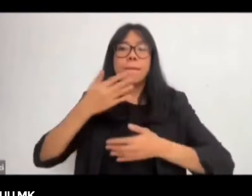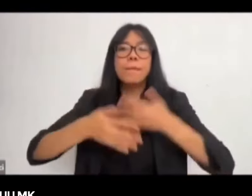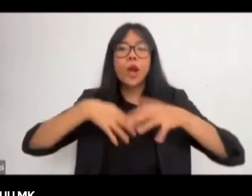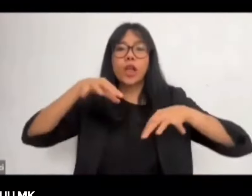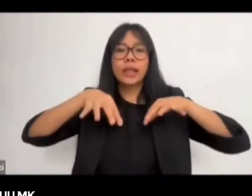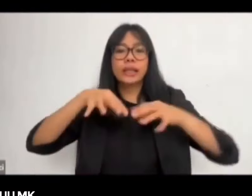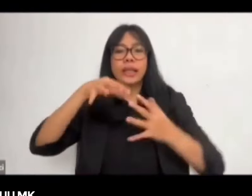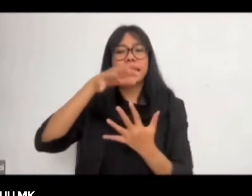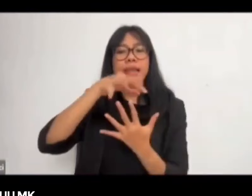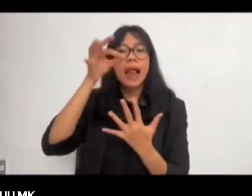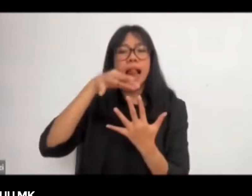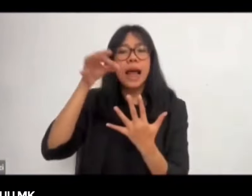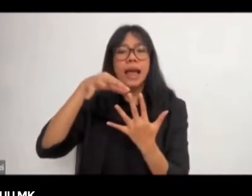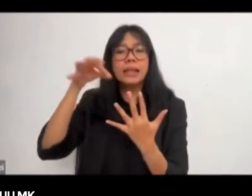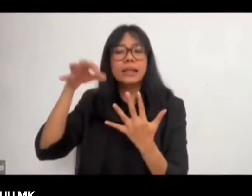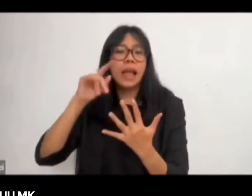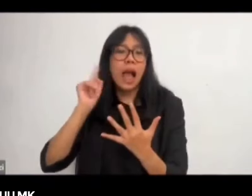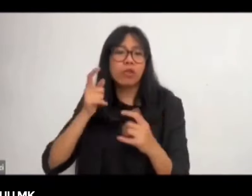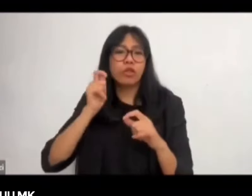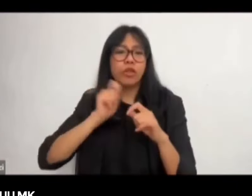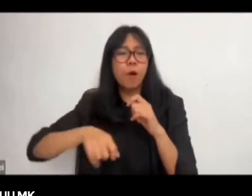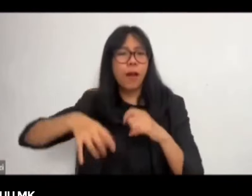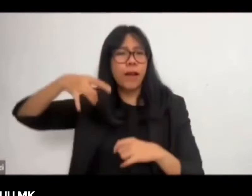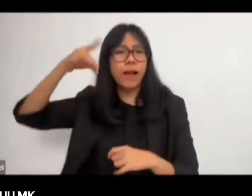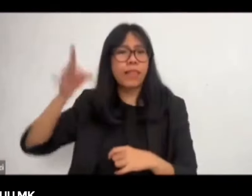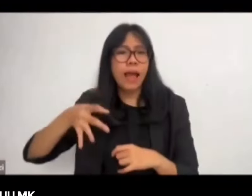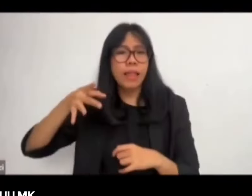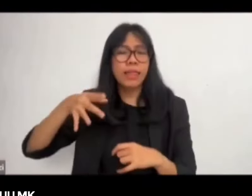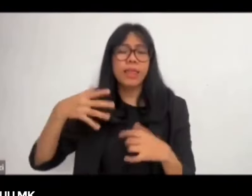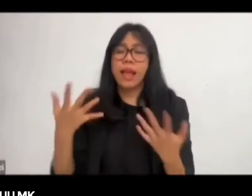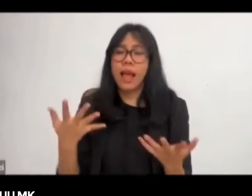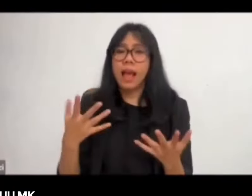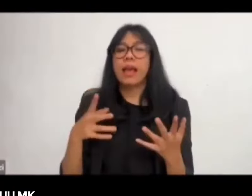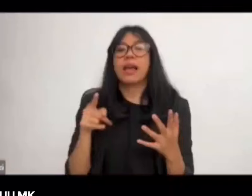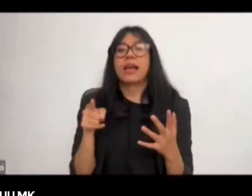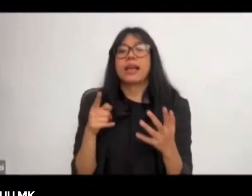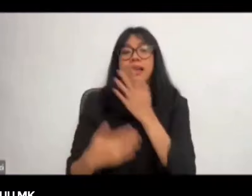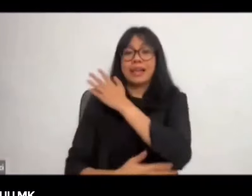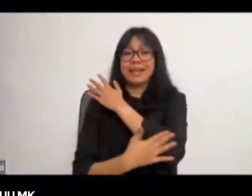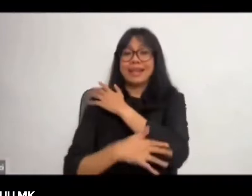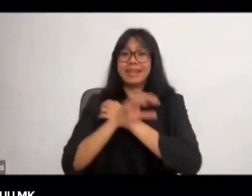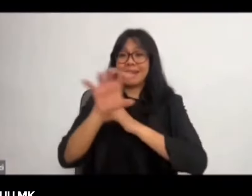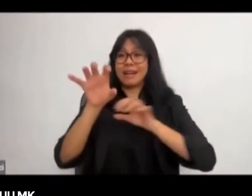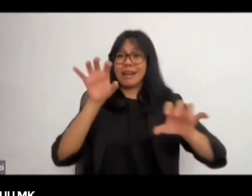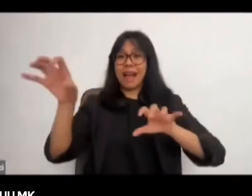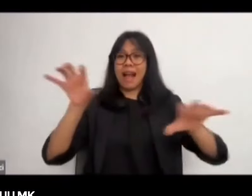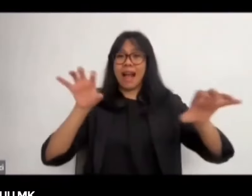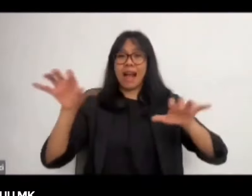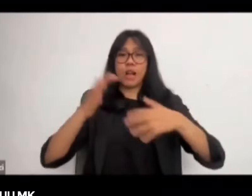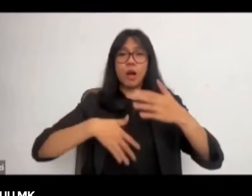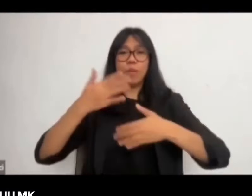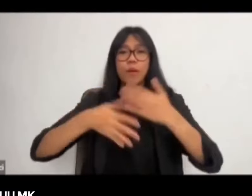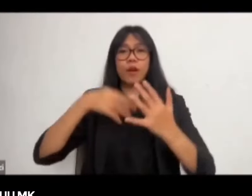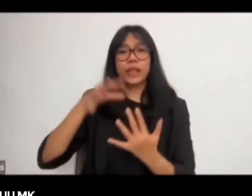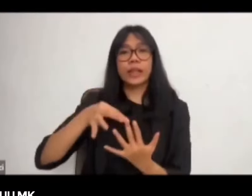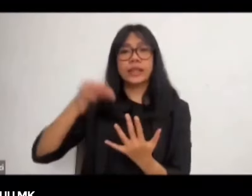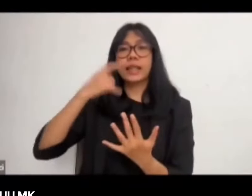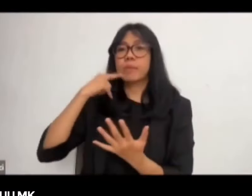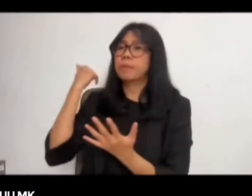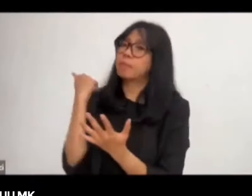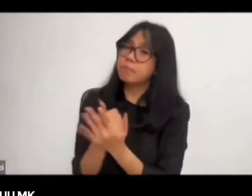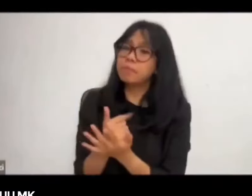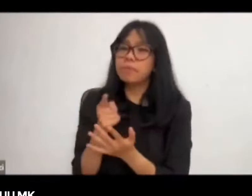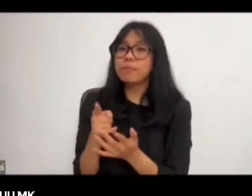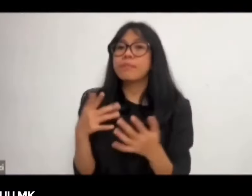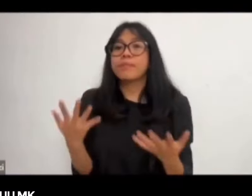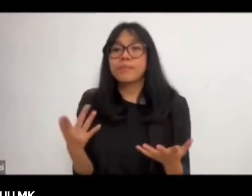Proses seleksinya yang mesti diketatkan di awal. Oleh karena itulah di banyak negara lain proses seleksi ini memegang peranan penting. Itu pula